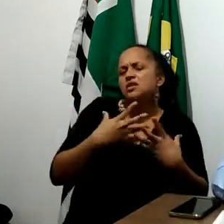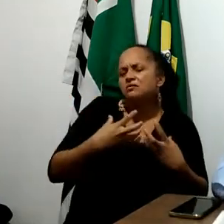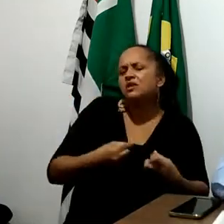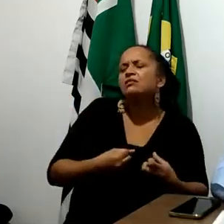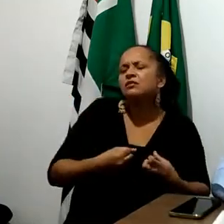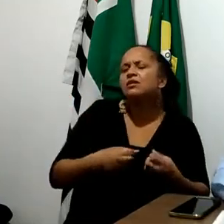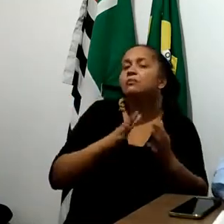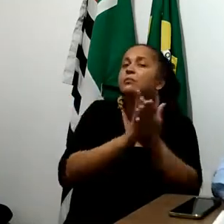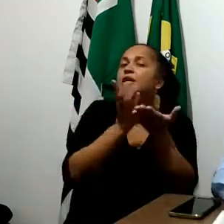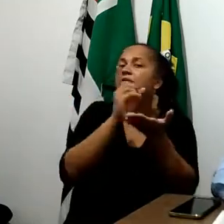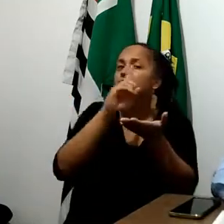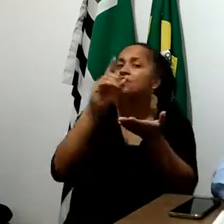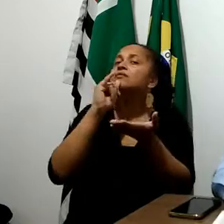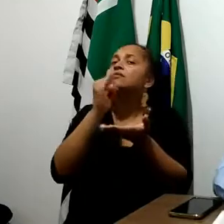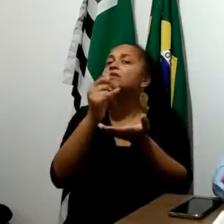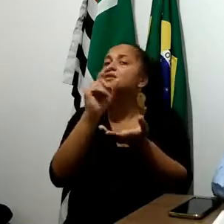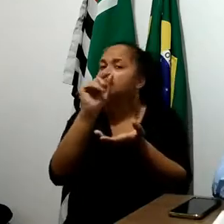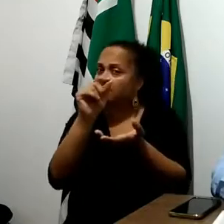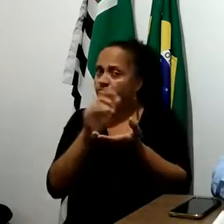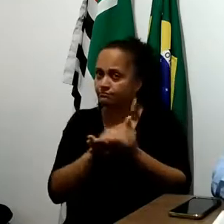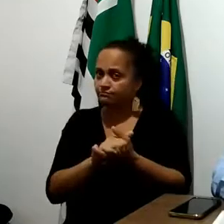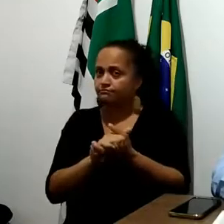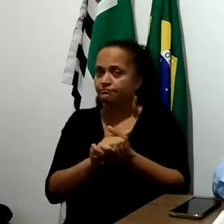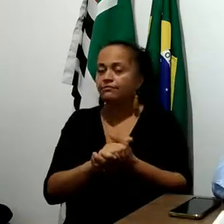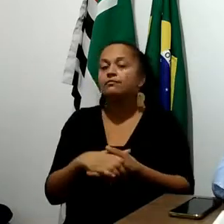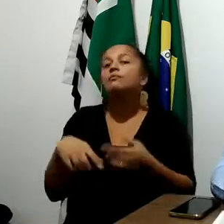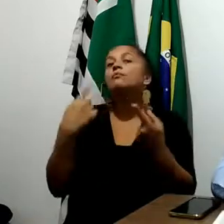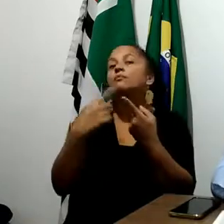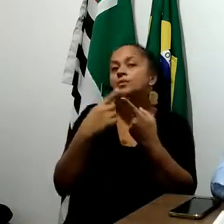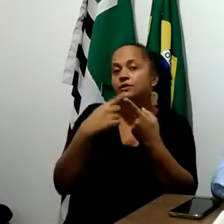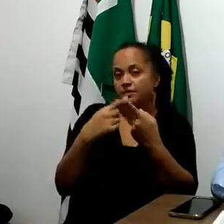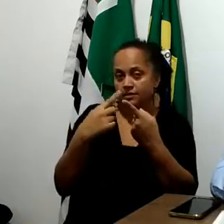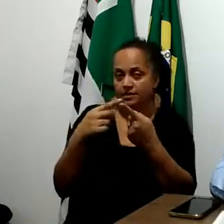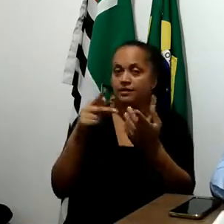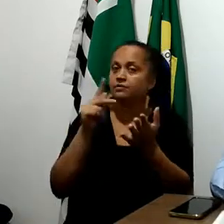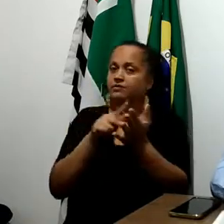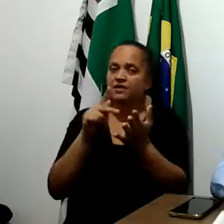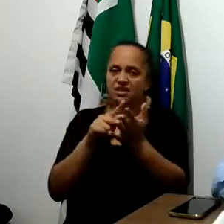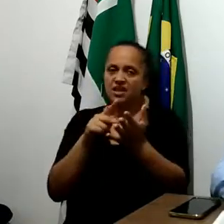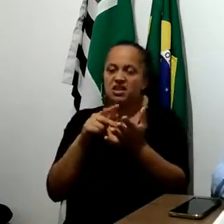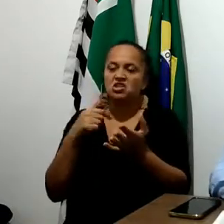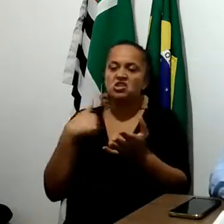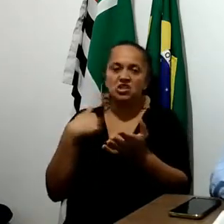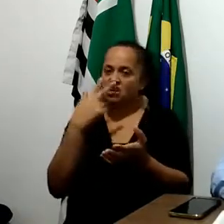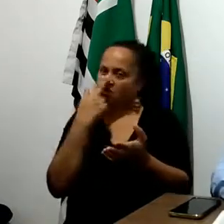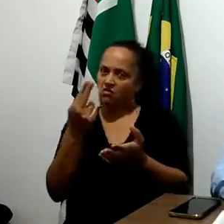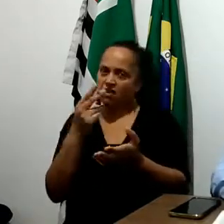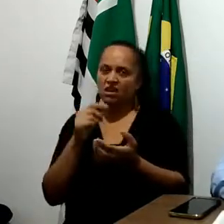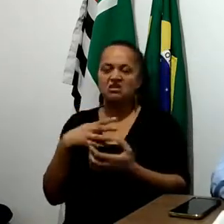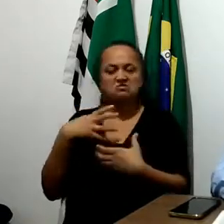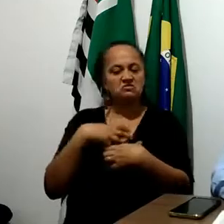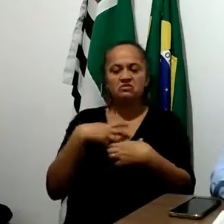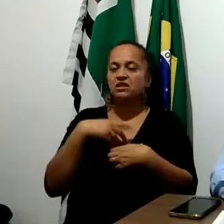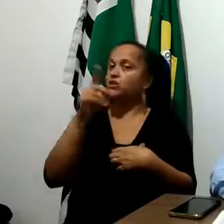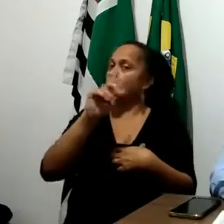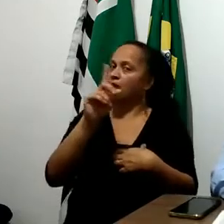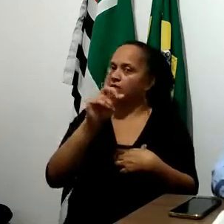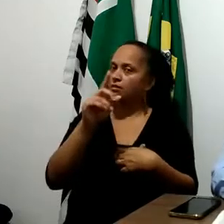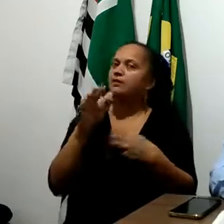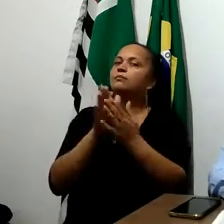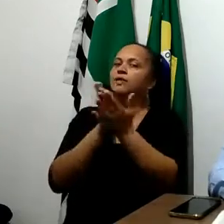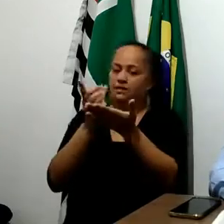Perguntar o que a Bíblia diz. Porque a verdade não é o que a gente acha, não é o que a gente sente, é o que a palavra de Deus diz. Se firmar